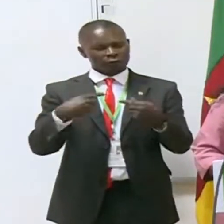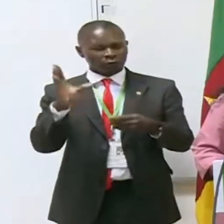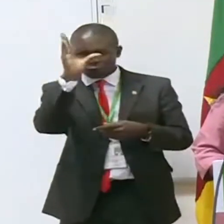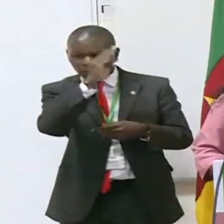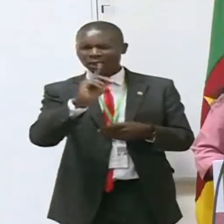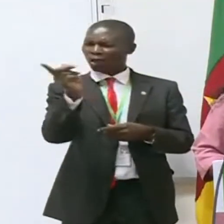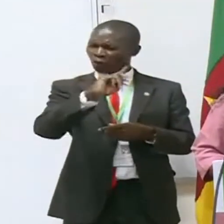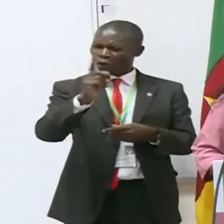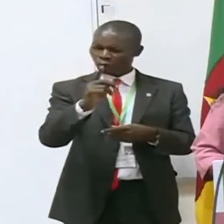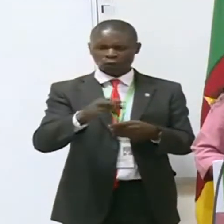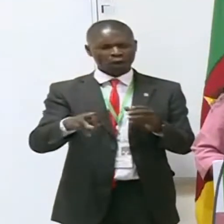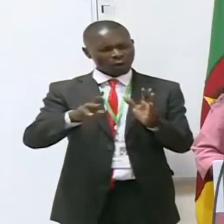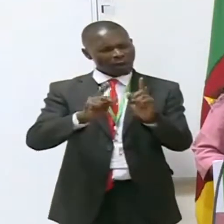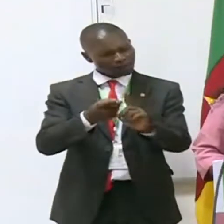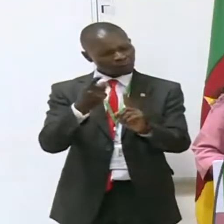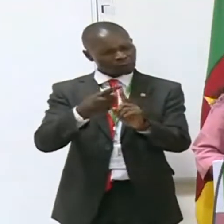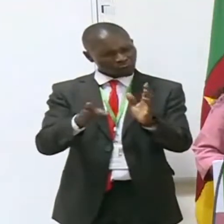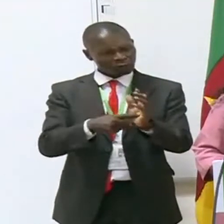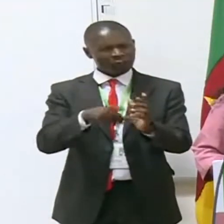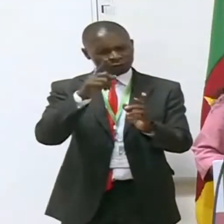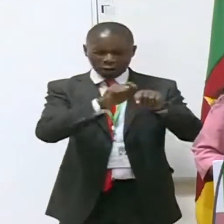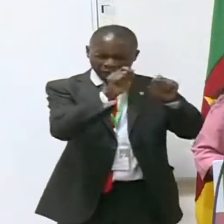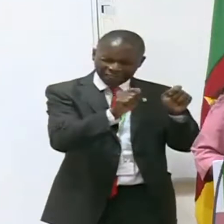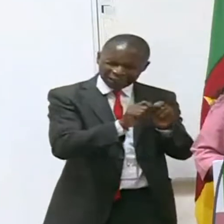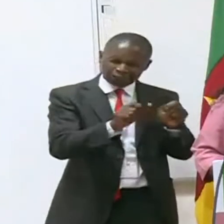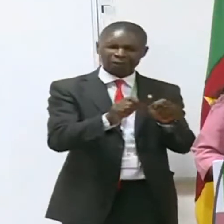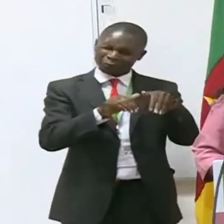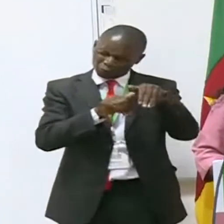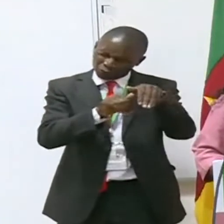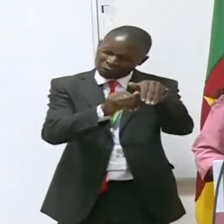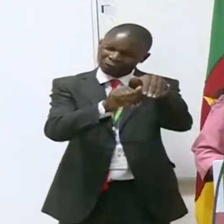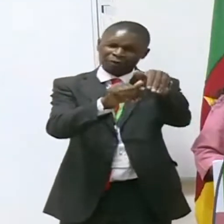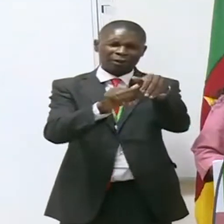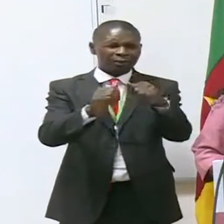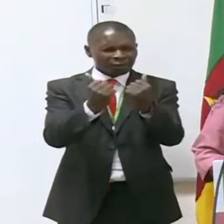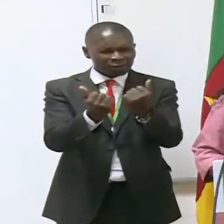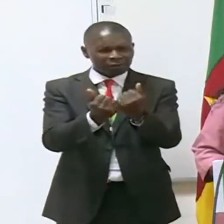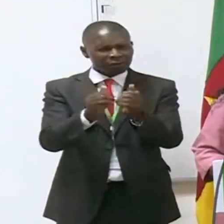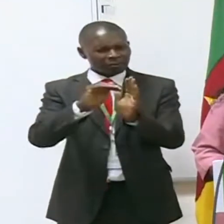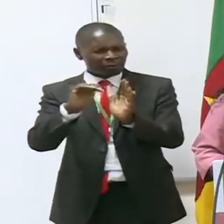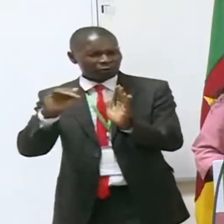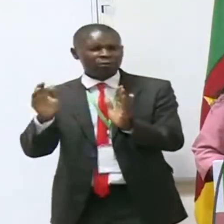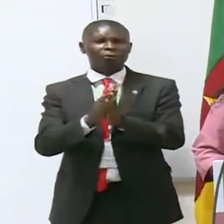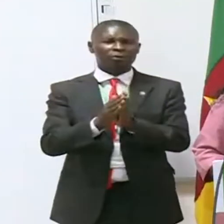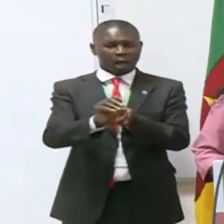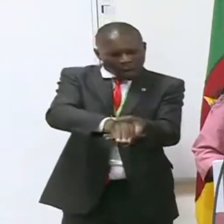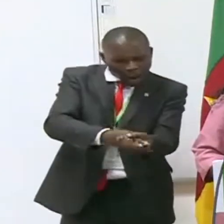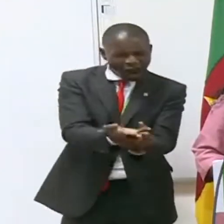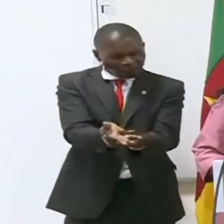been in epidemic areas or have been in contact with confirmed cases to